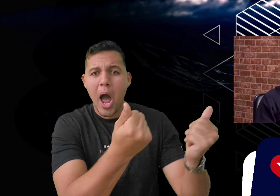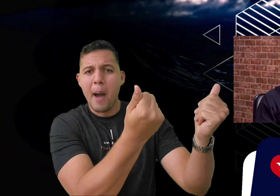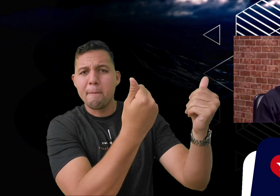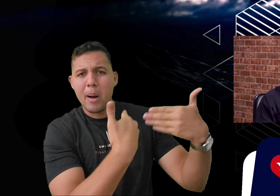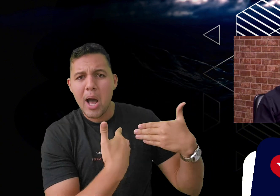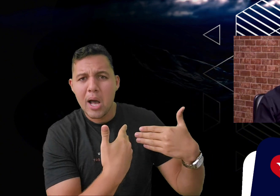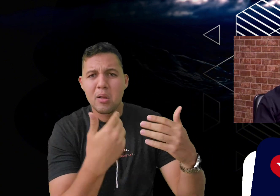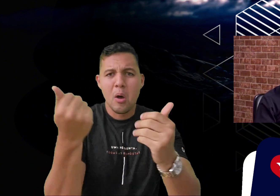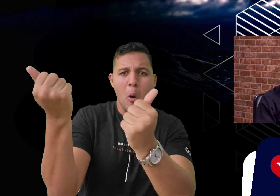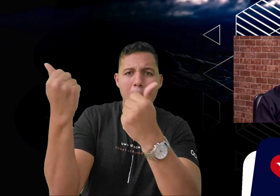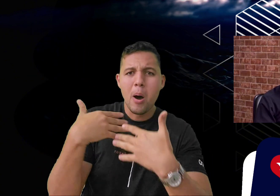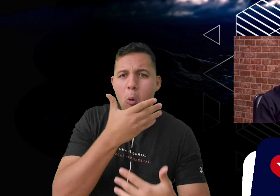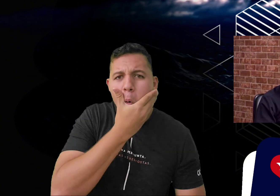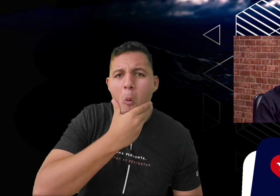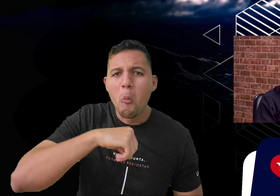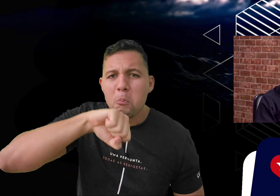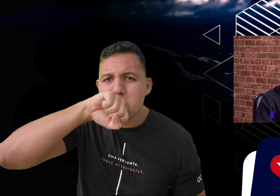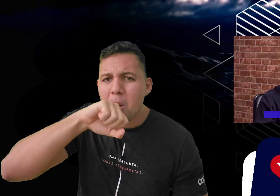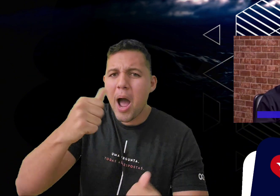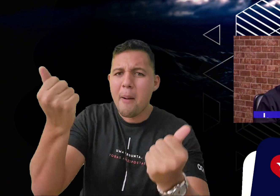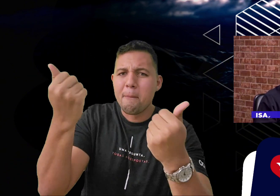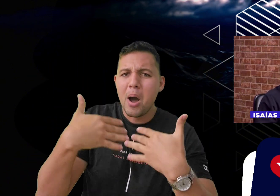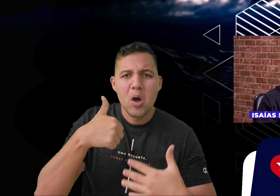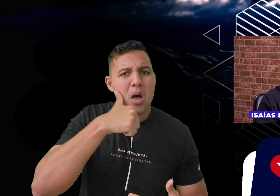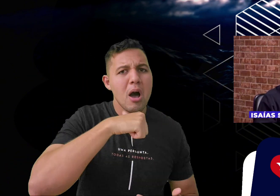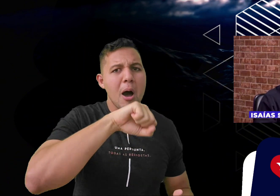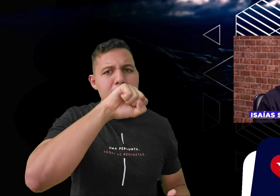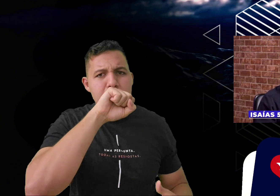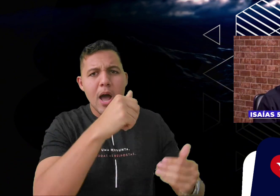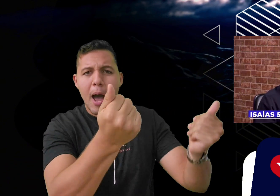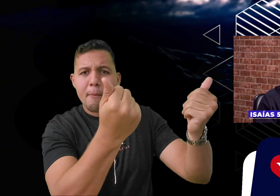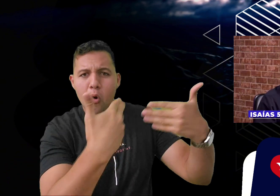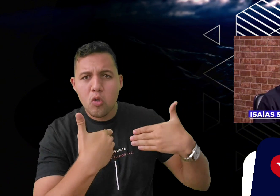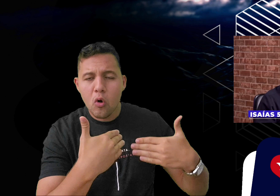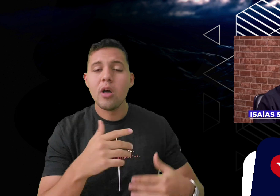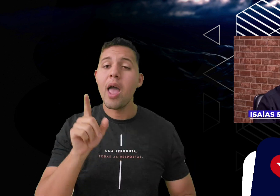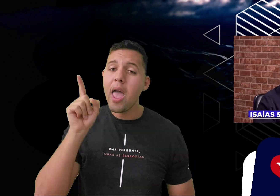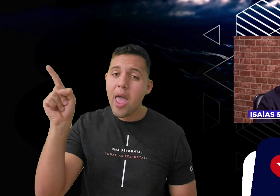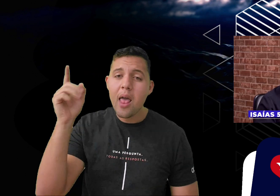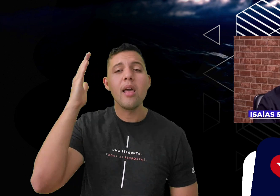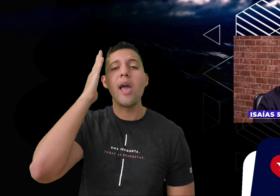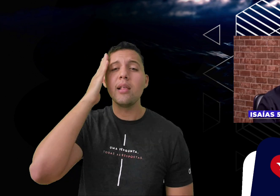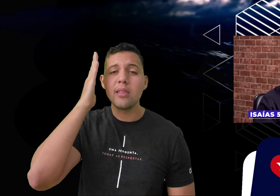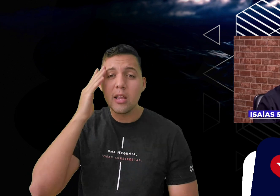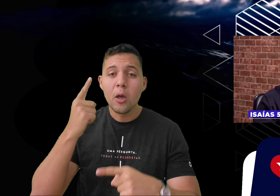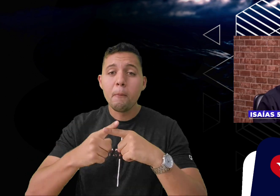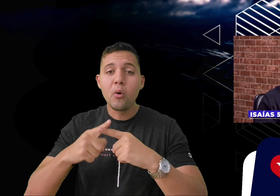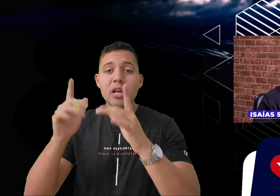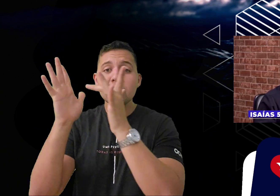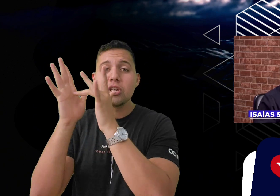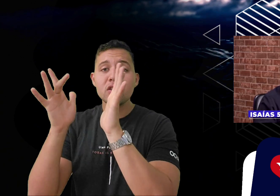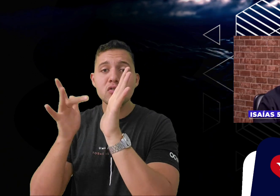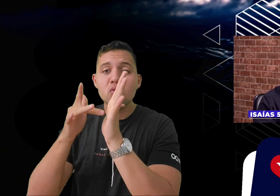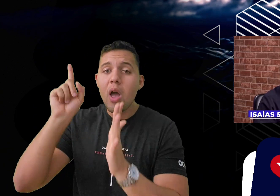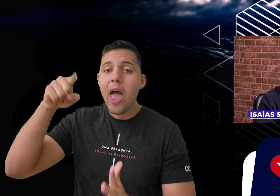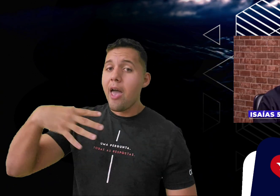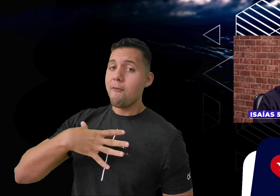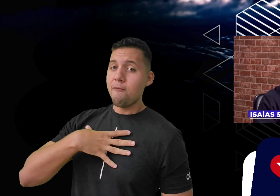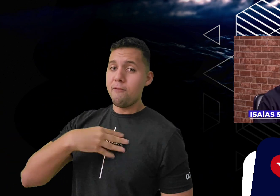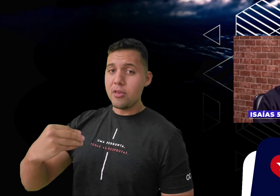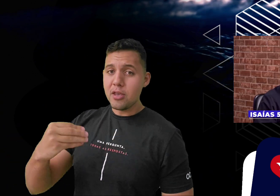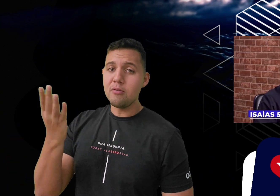Deus também como marido. Como diz lá o profeta Isaías, o teu Criador é o teu marido.